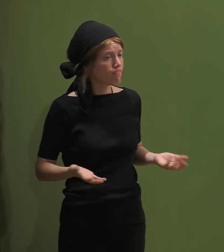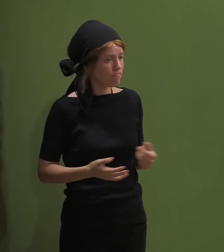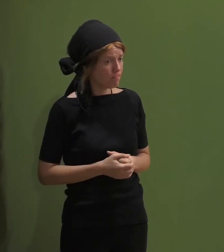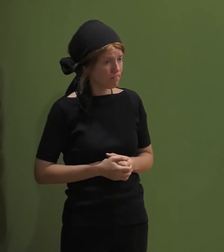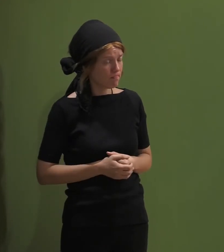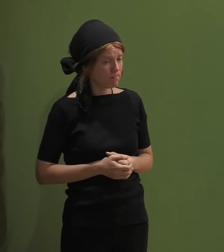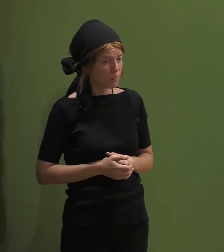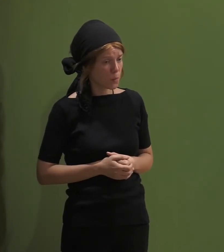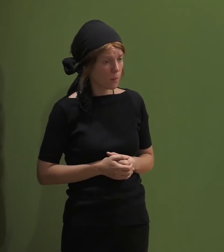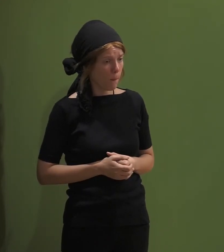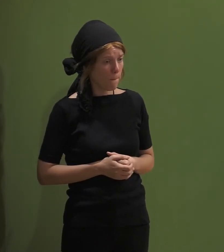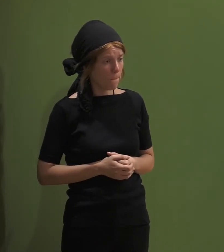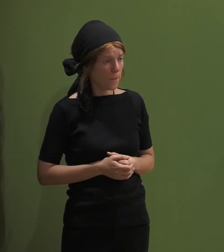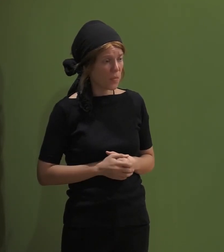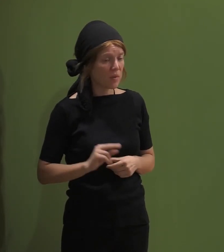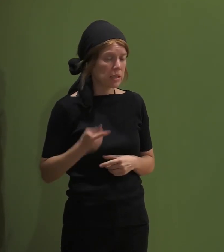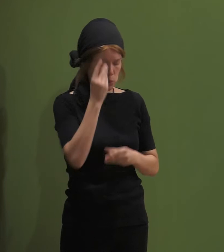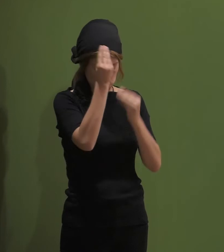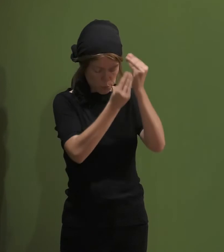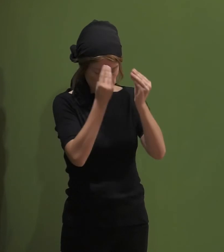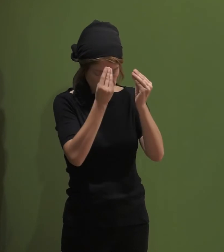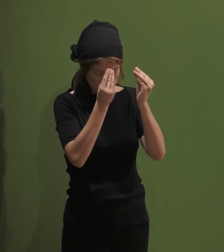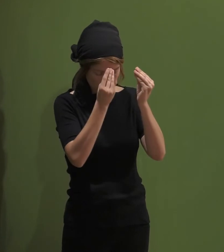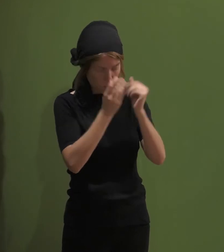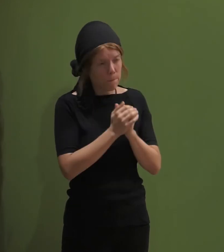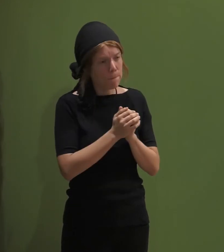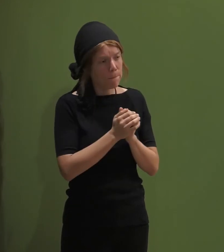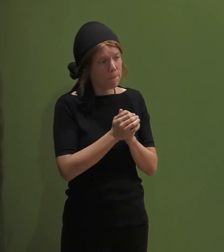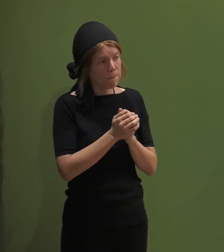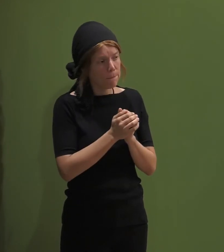salir. Segunda reflexión. Estamos